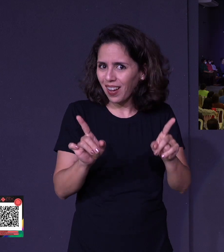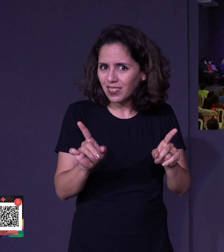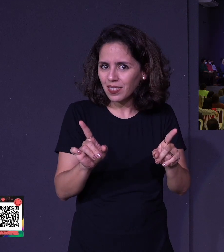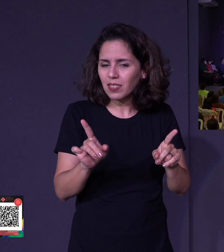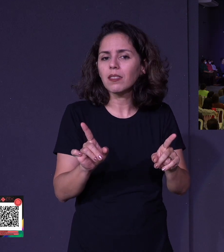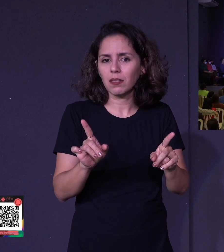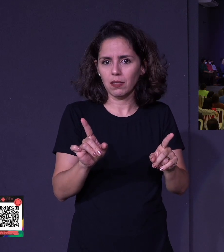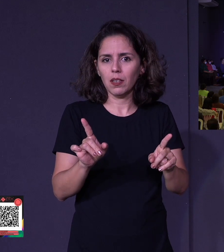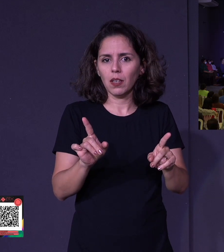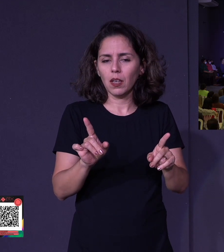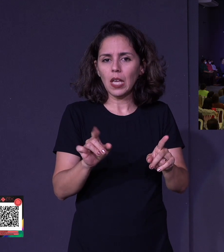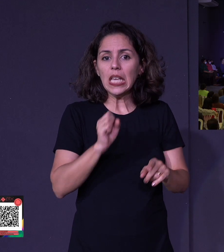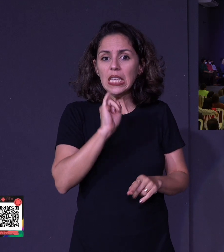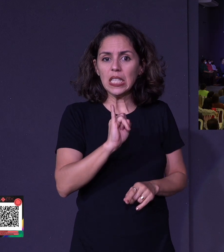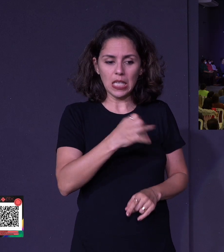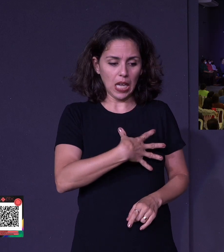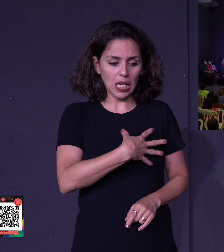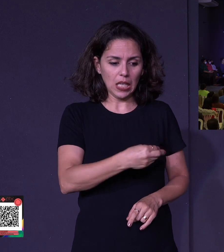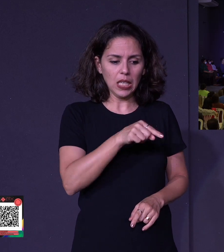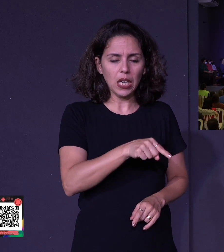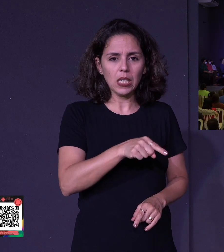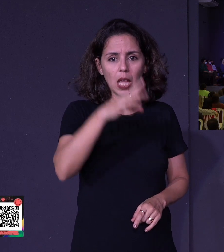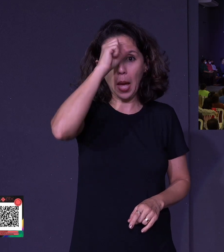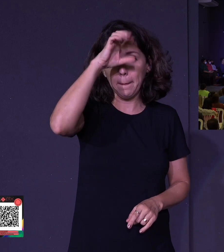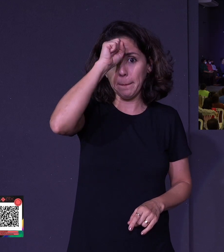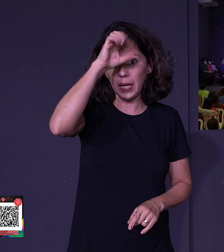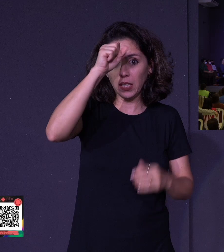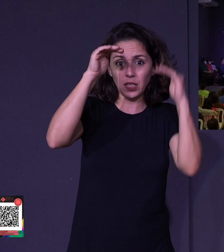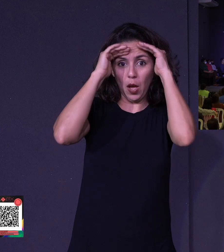atrevimento do coração da criança.